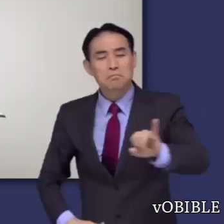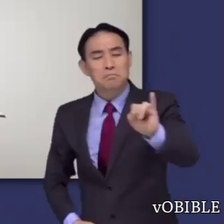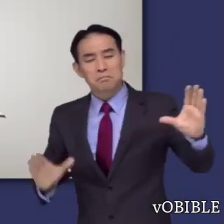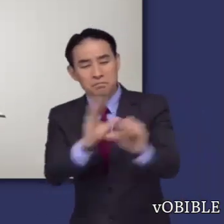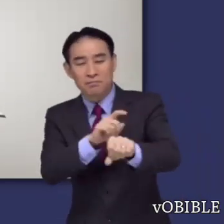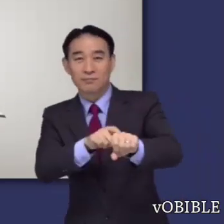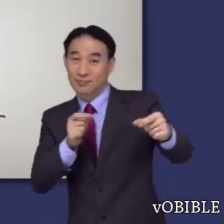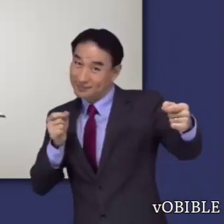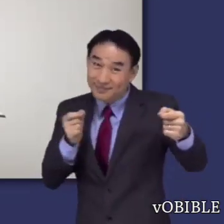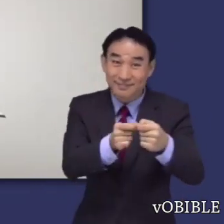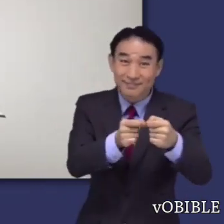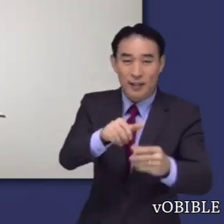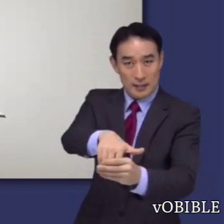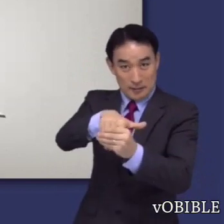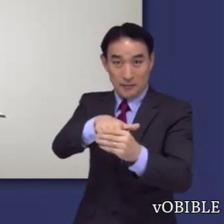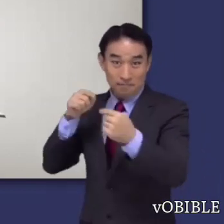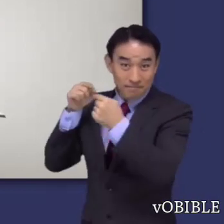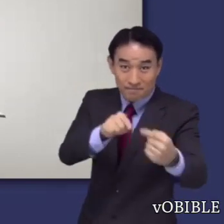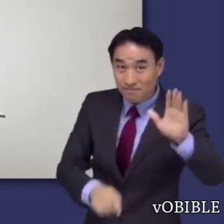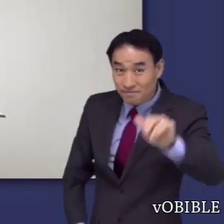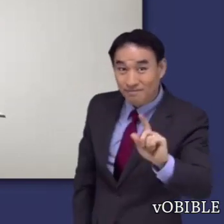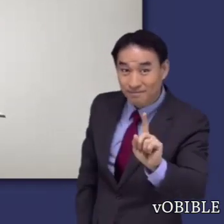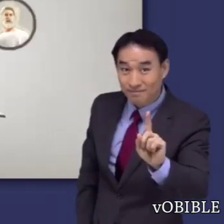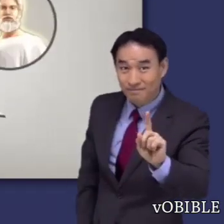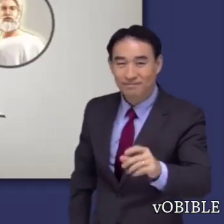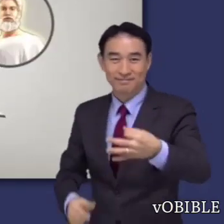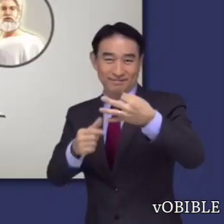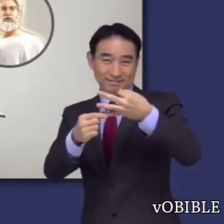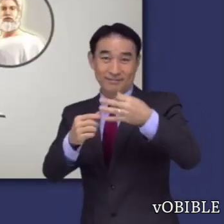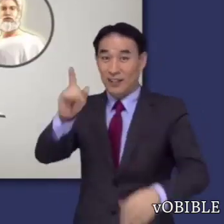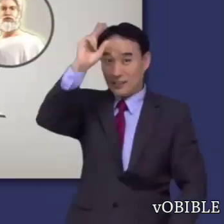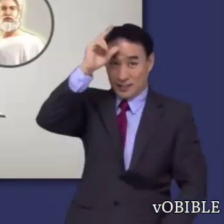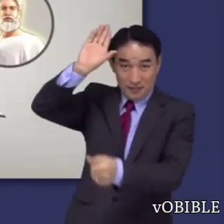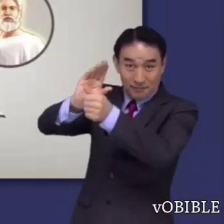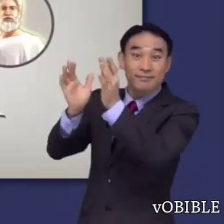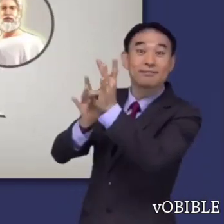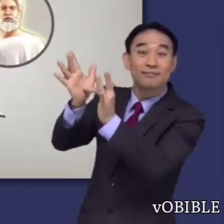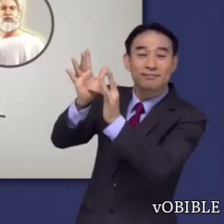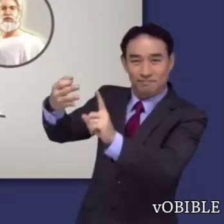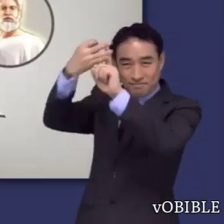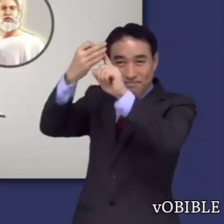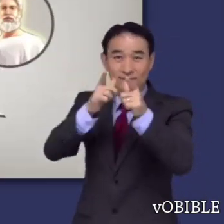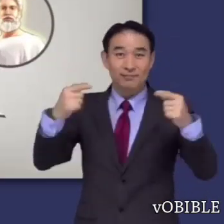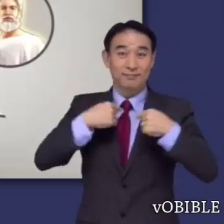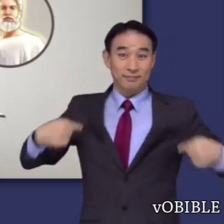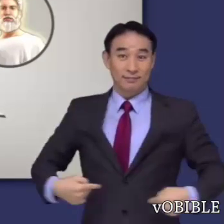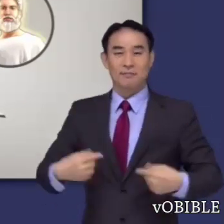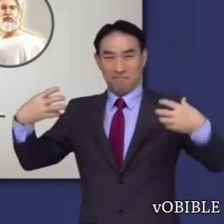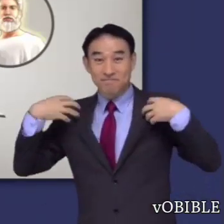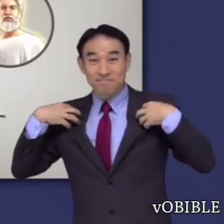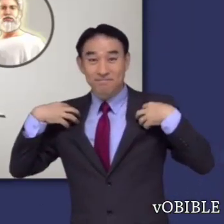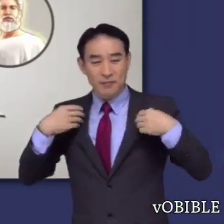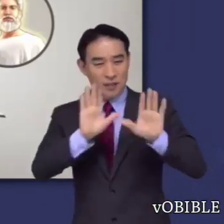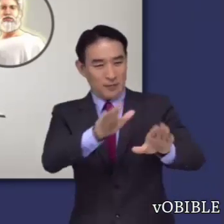撒旦世界的终结来到前，可以怎样继续加强信心？上帝任用耶稣，也就是上帝王国的